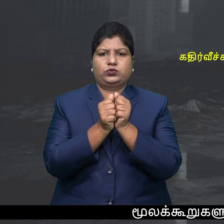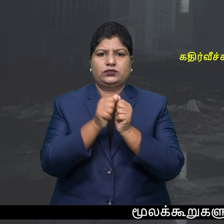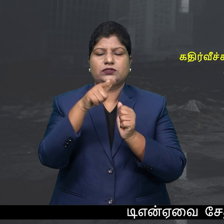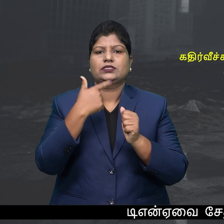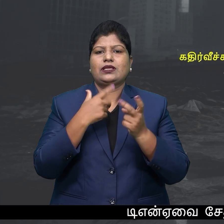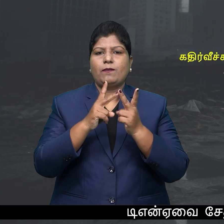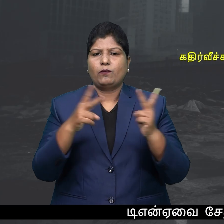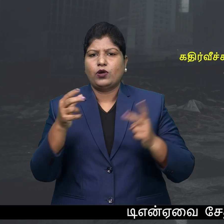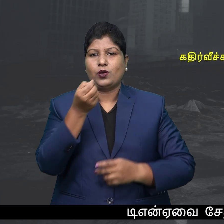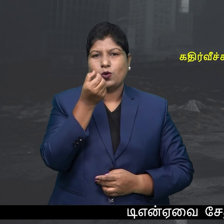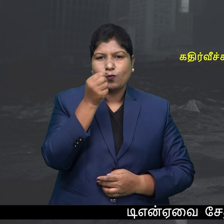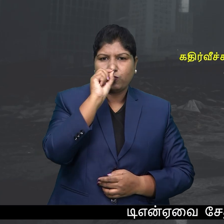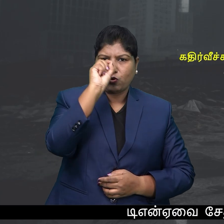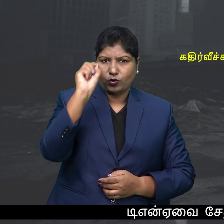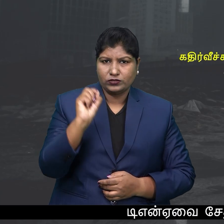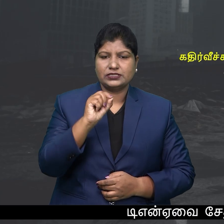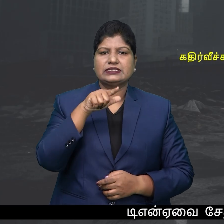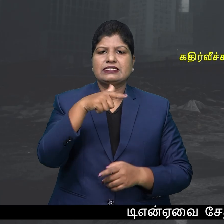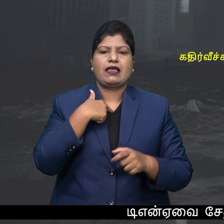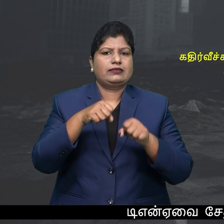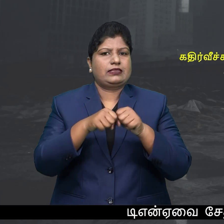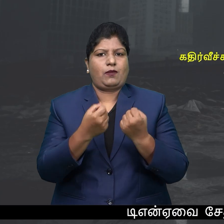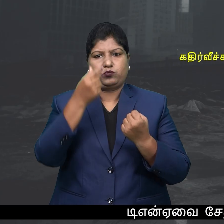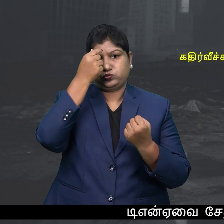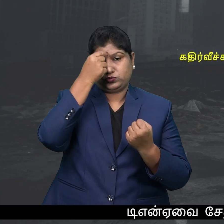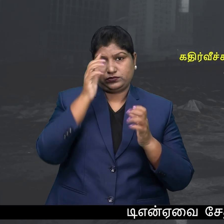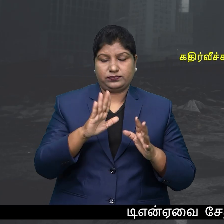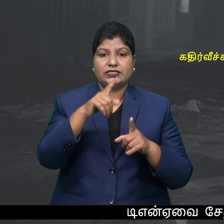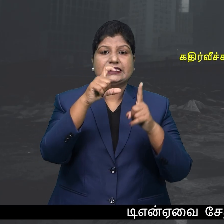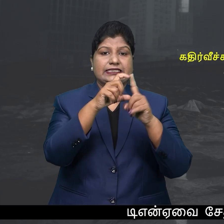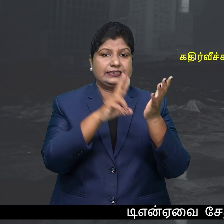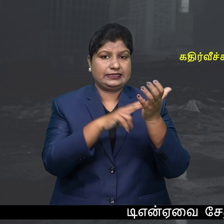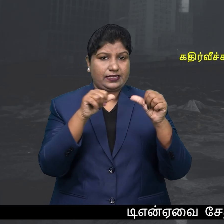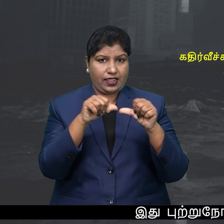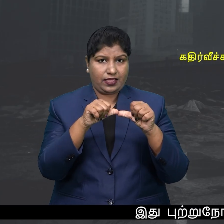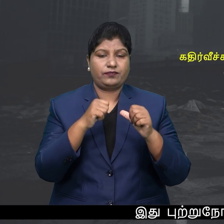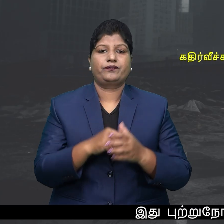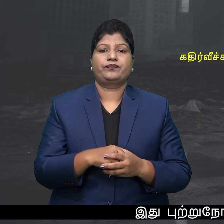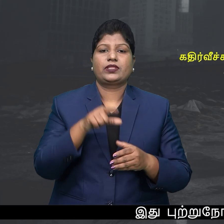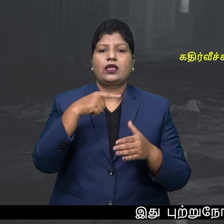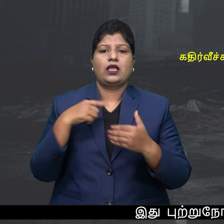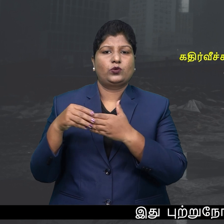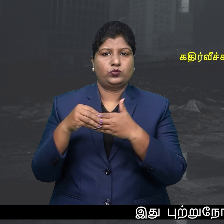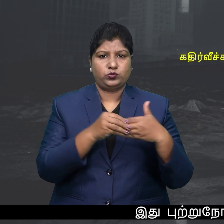டிஎன்ஏவை சேதப்படுத்துகின்றன. இது புற்றுநோய் மற்றும்